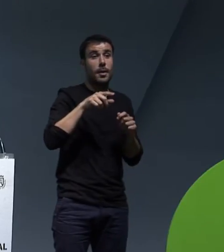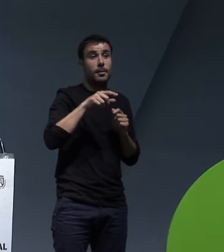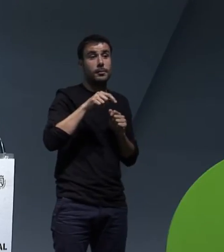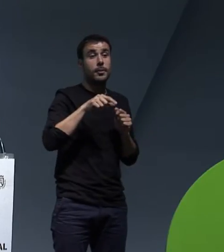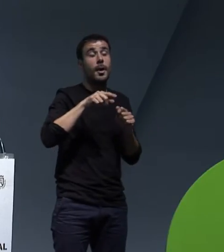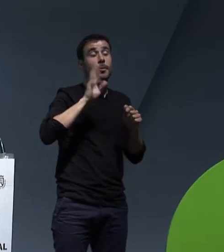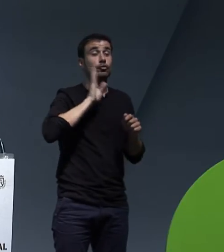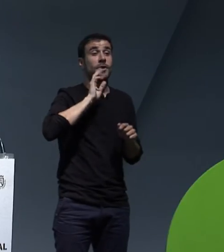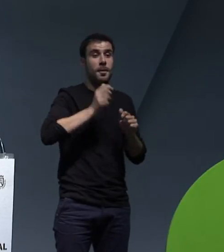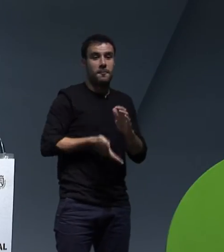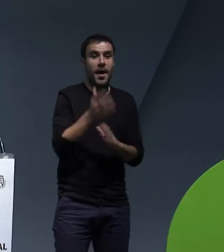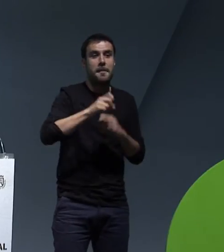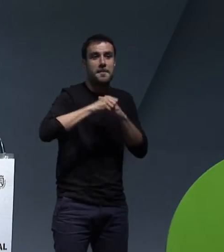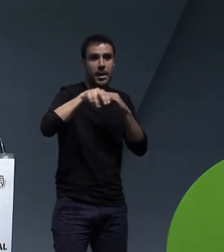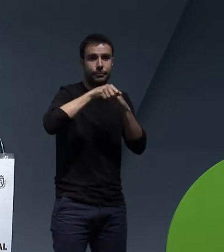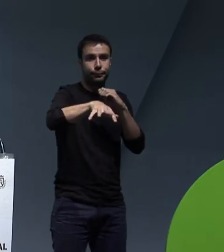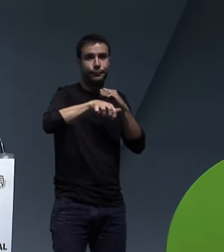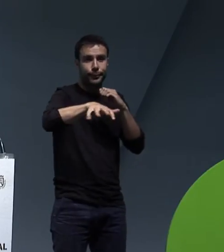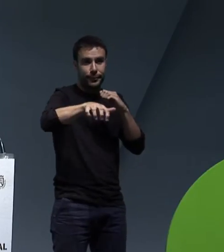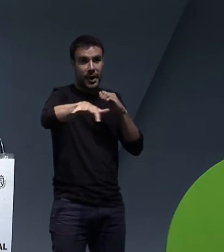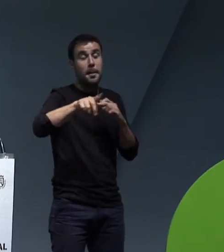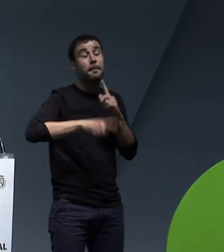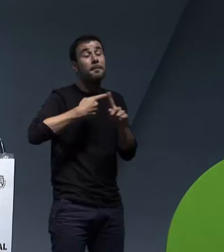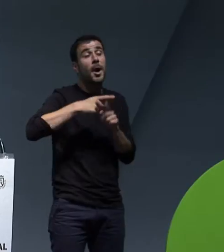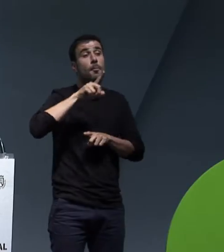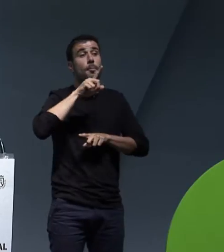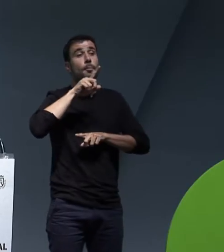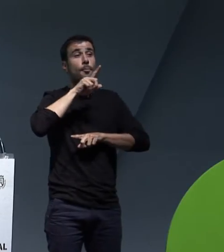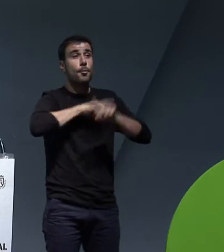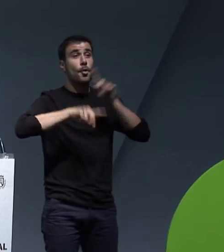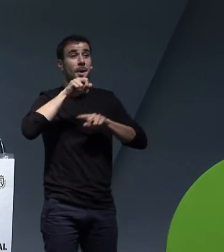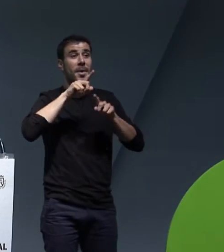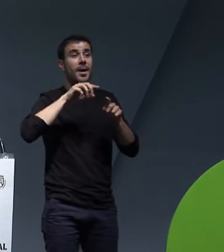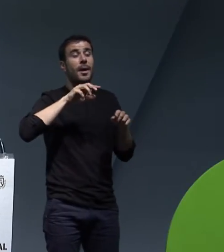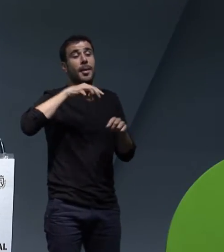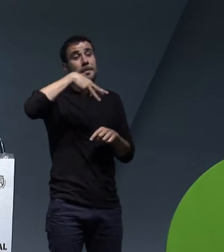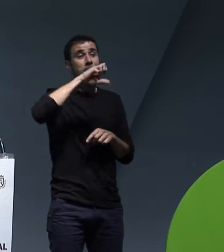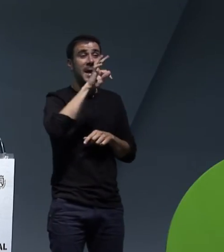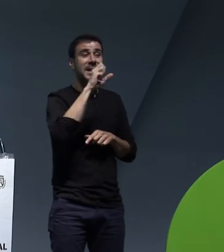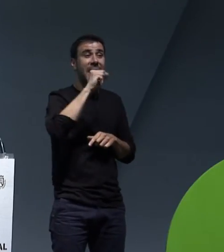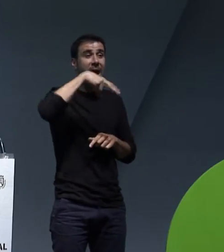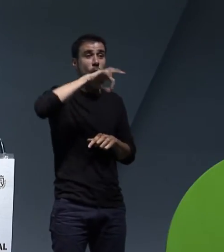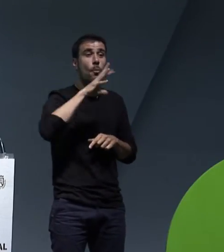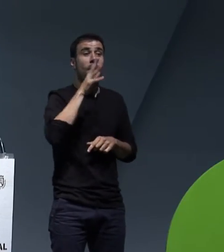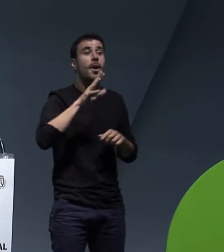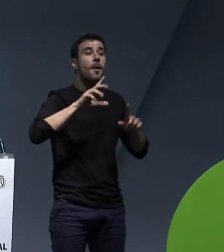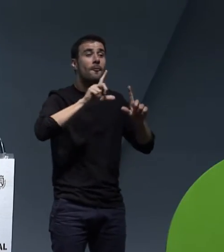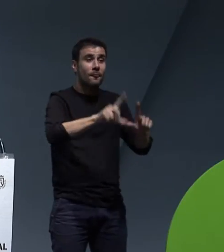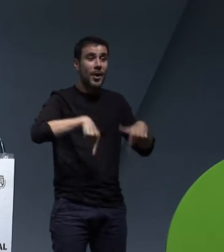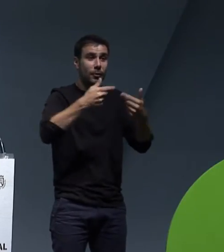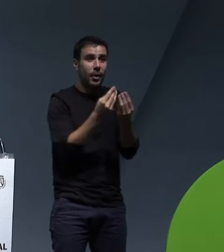lixiviados al mar, así como por problemas relacionados con la producción de metano en la descomposición de basuras ante